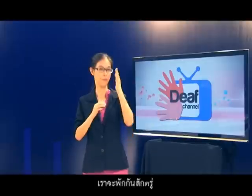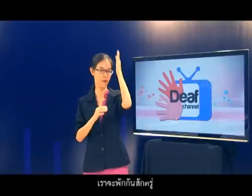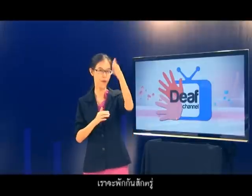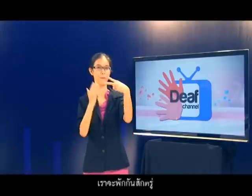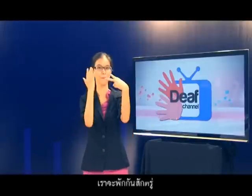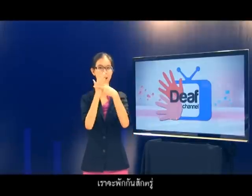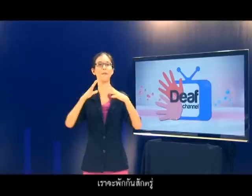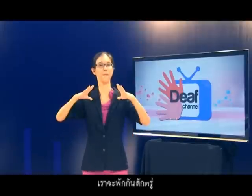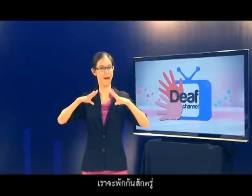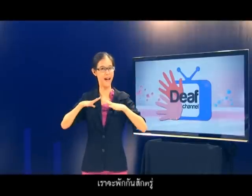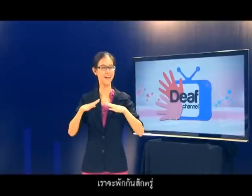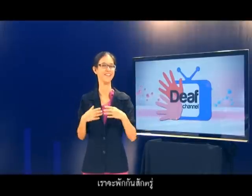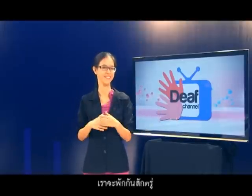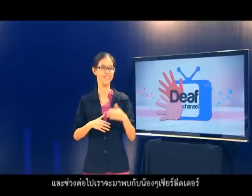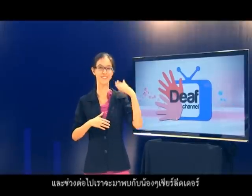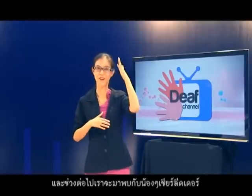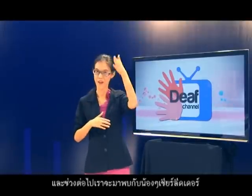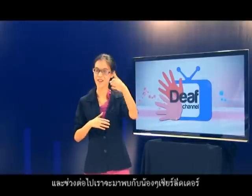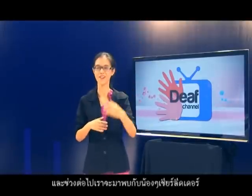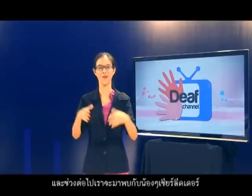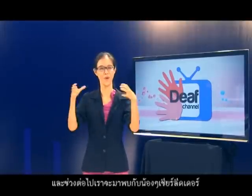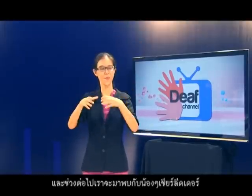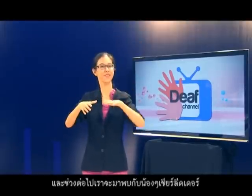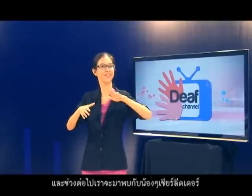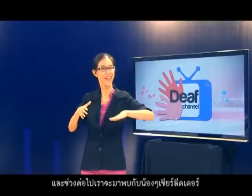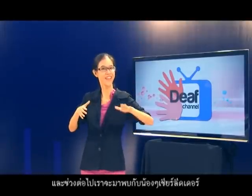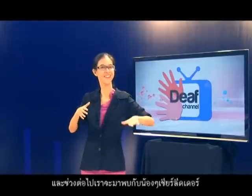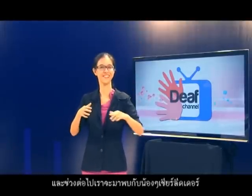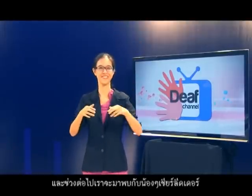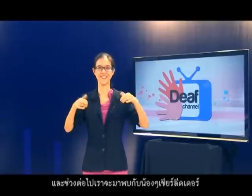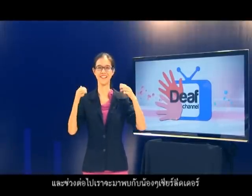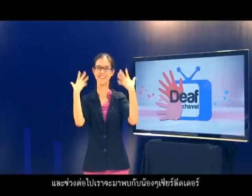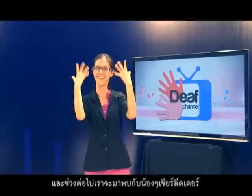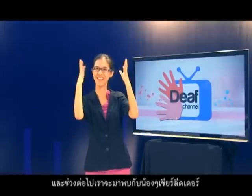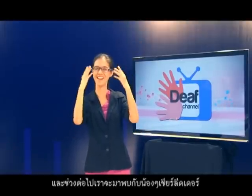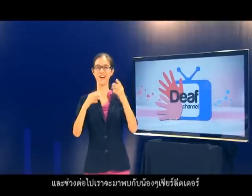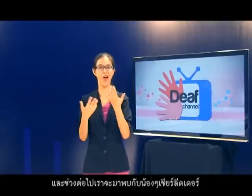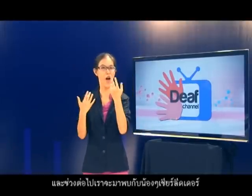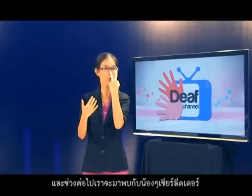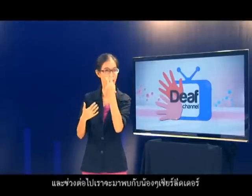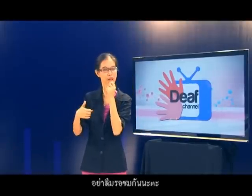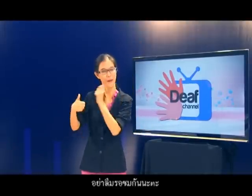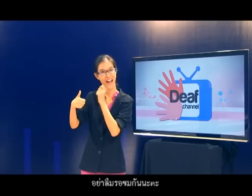เราจะพักกันสักครู่และช่วงต่อไปเราจะมาพบกับน้องๆเชียร์ลีดเดอร์อย่าลืมรอชมกันนะค